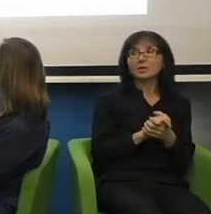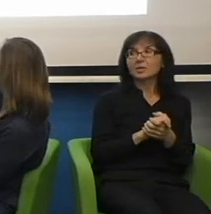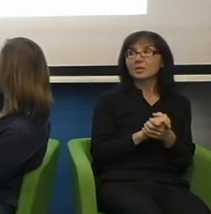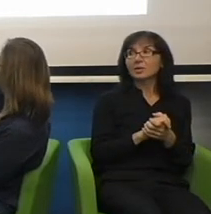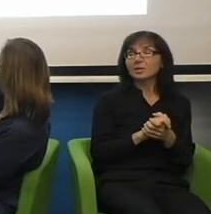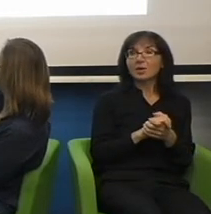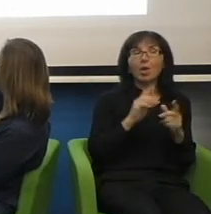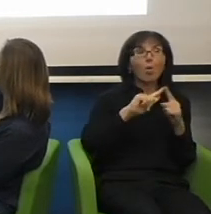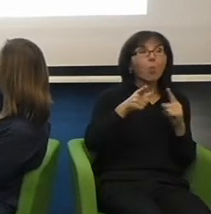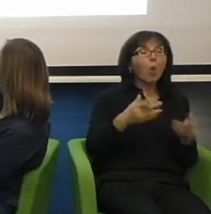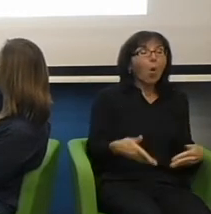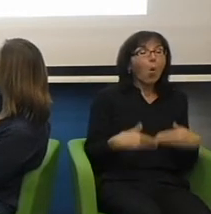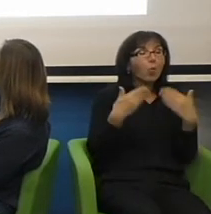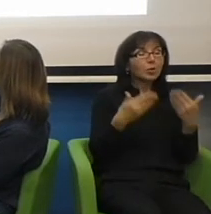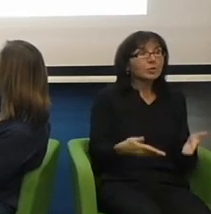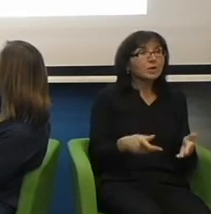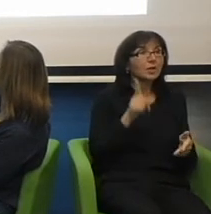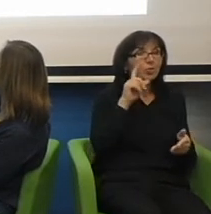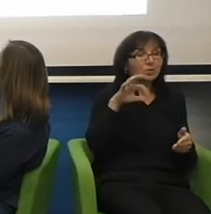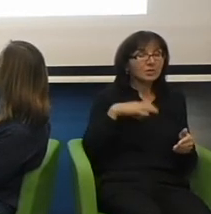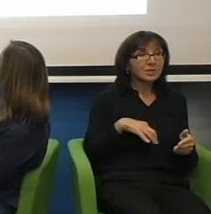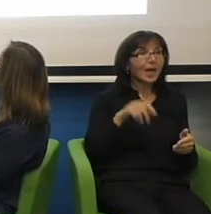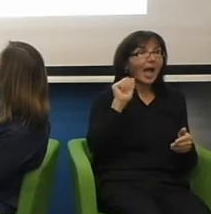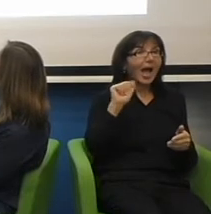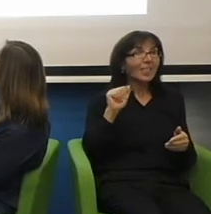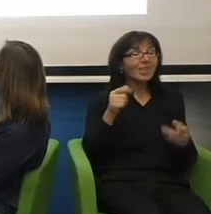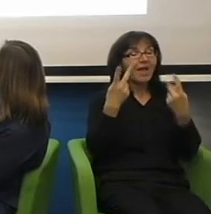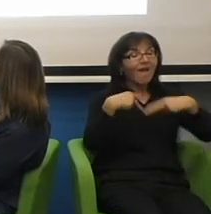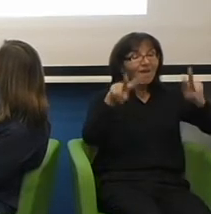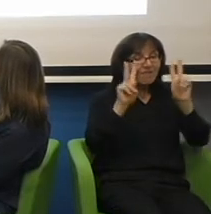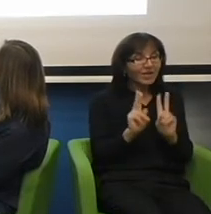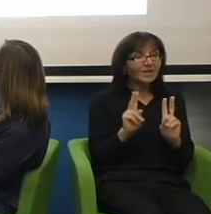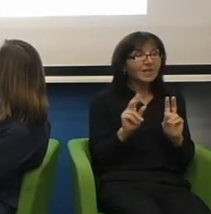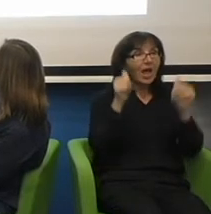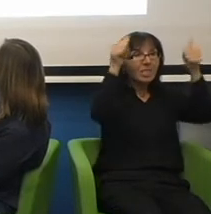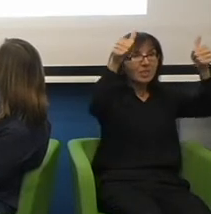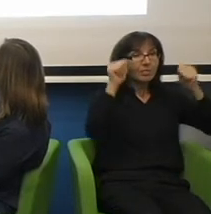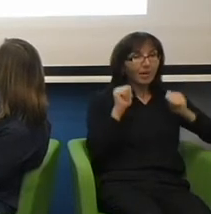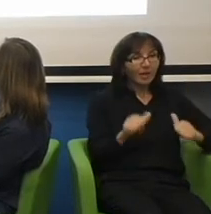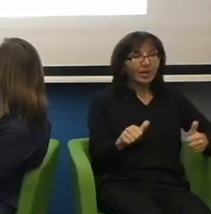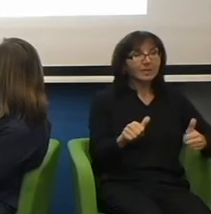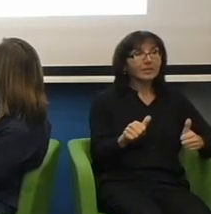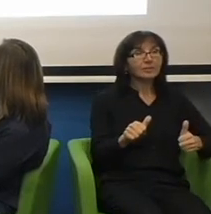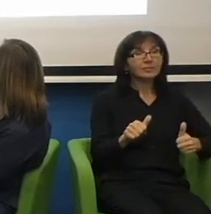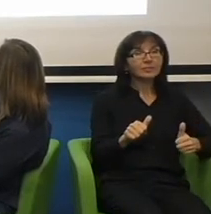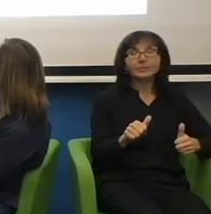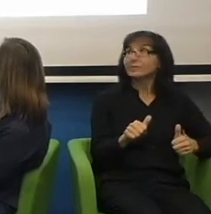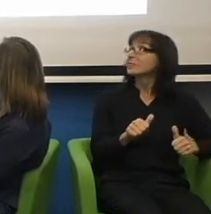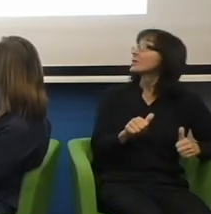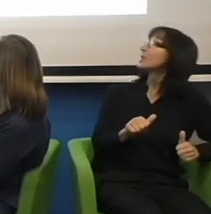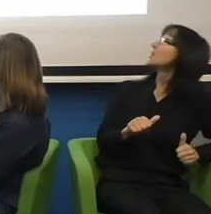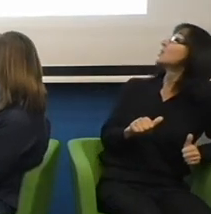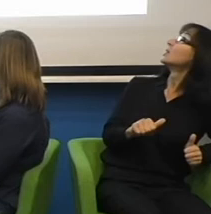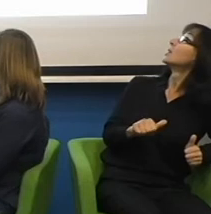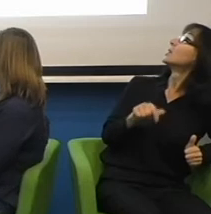Niedługo po urodzeniu syna Anna wraca na plakaty. Jak widzimy tutaj na takim wycinku prasowym, może niezbyt takie dobre zdjęcie, ale